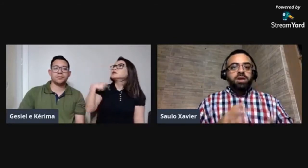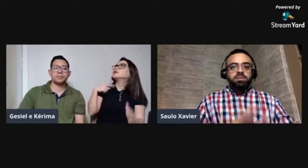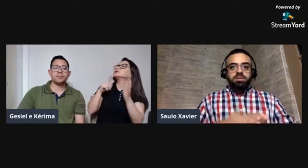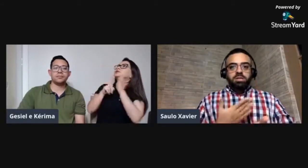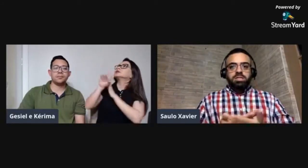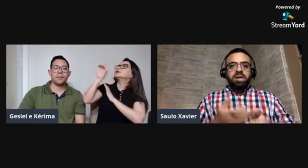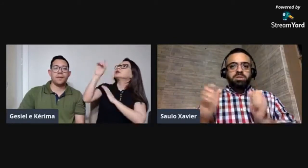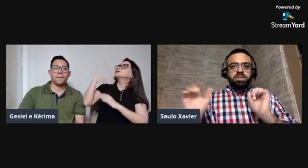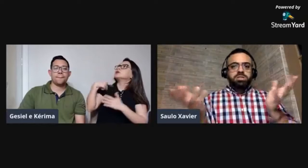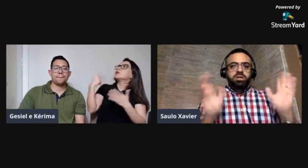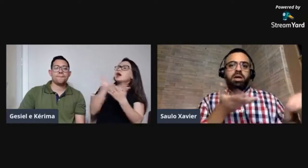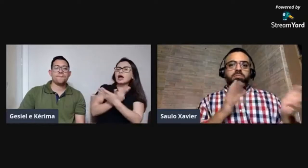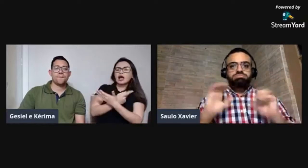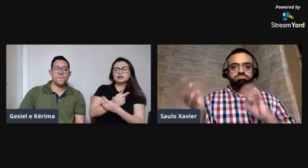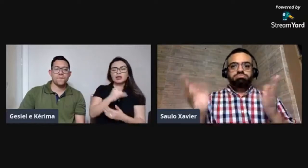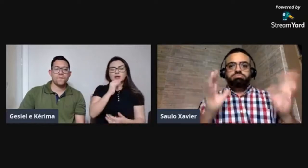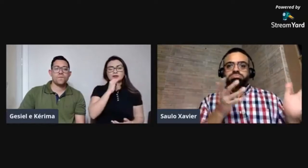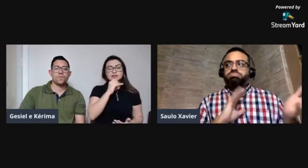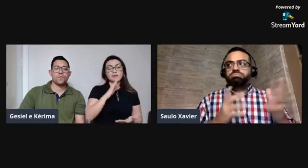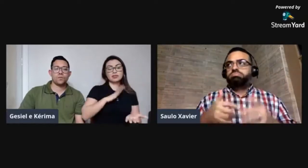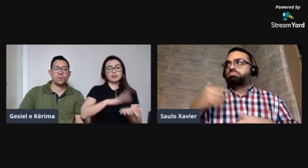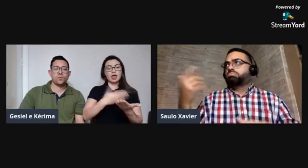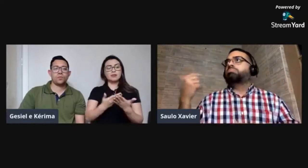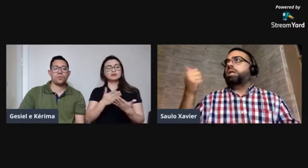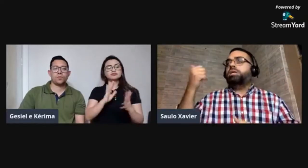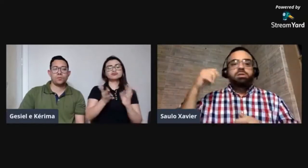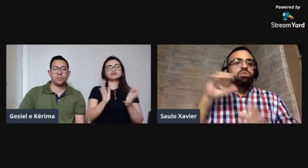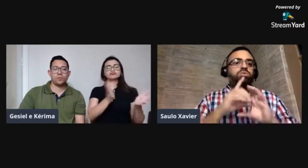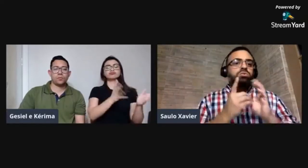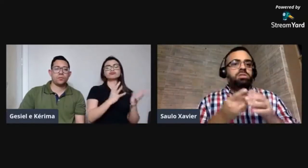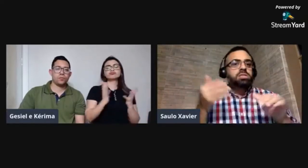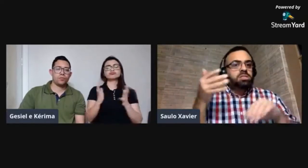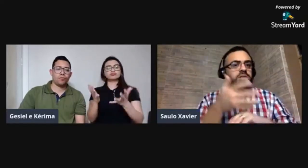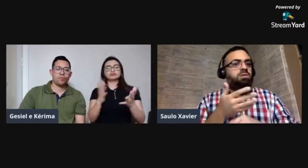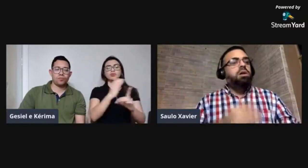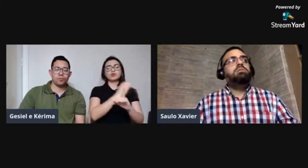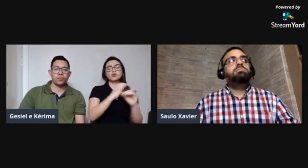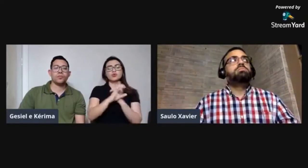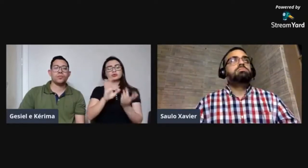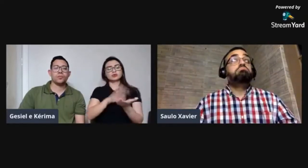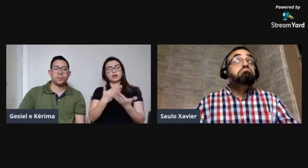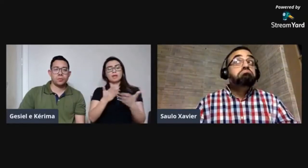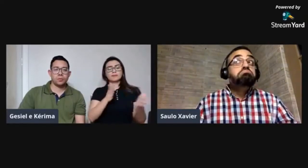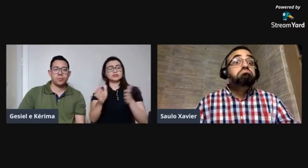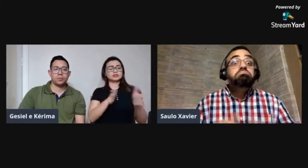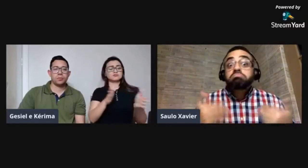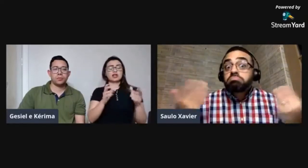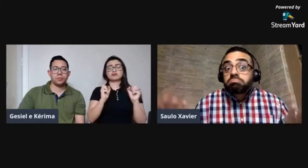meu foco era intérprete na igreja local. Beleza, culto, acessível e tal.